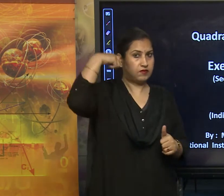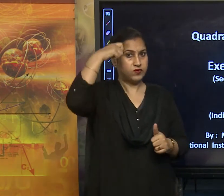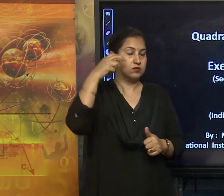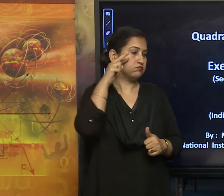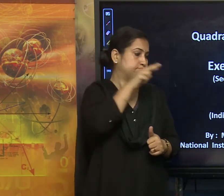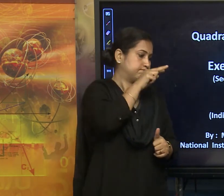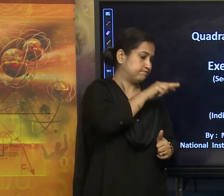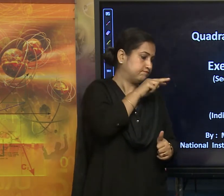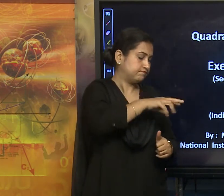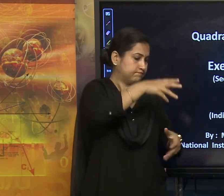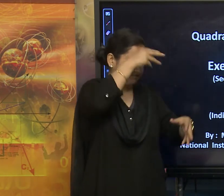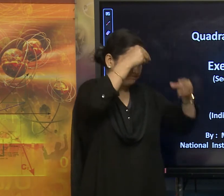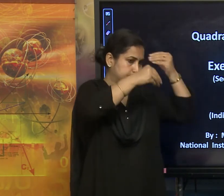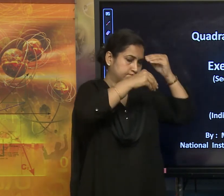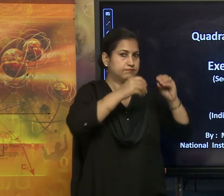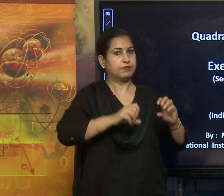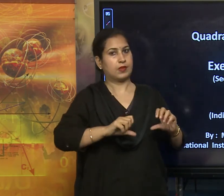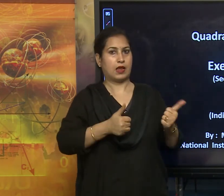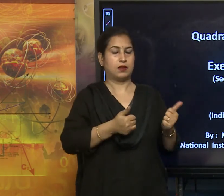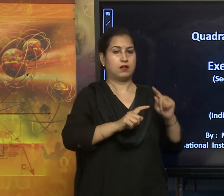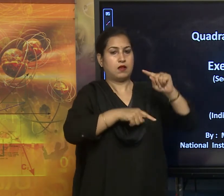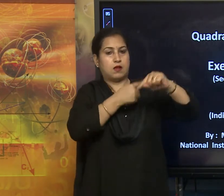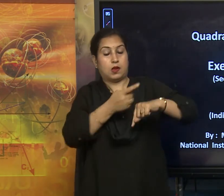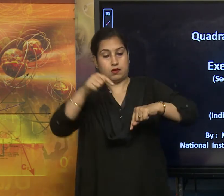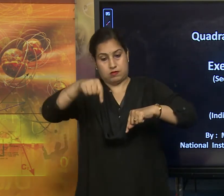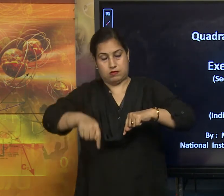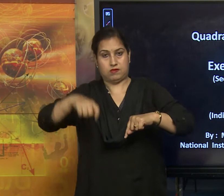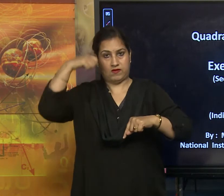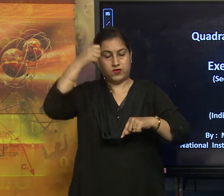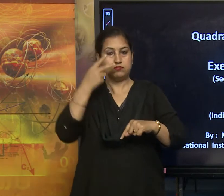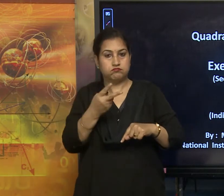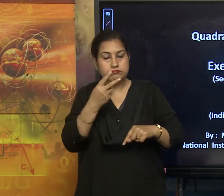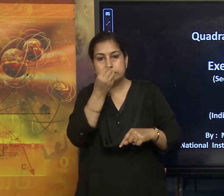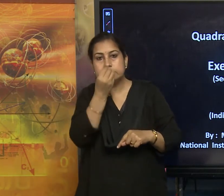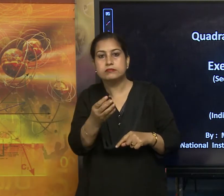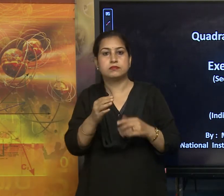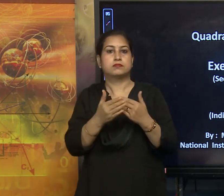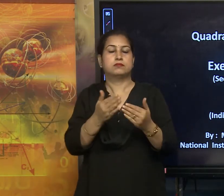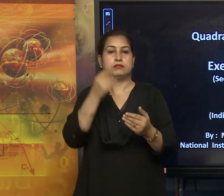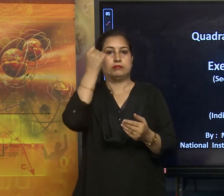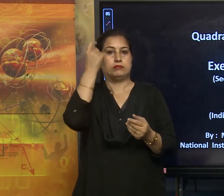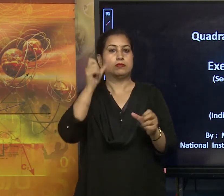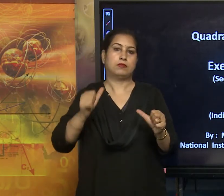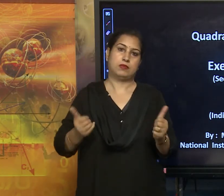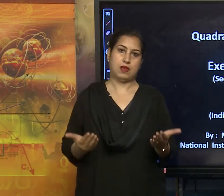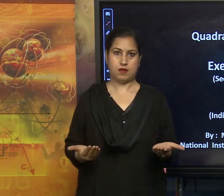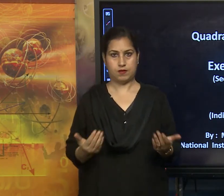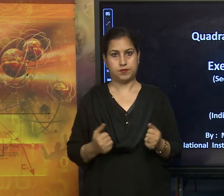संबंधित सवालों को और तरीकों को देखा और सीखा और उम्मीद है आज की इस वीडियो में हम ये एक्सरसाइज को